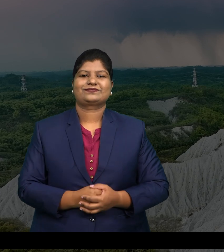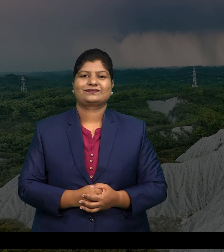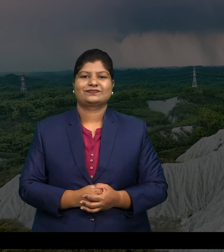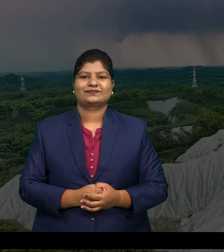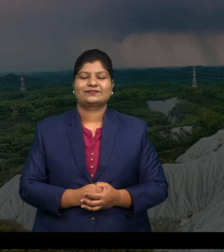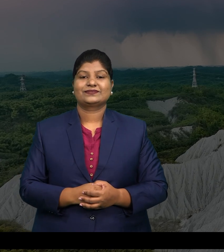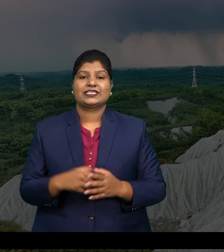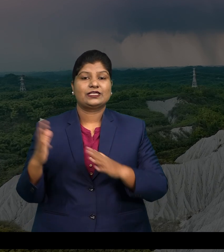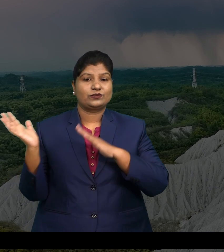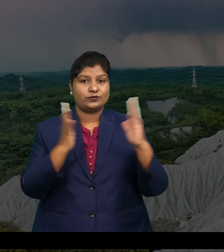వాతావరణం.